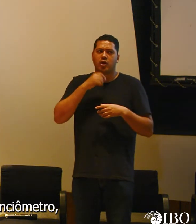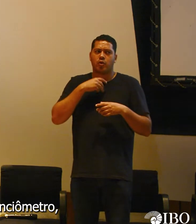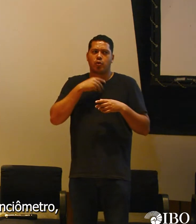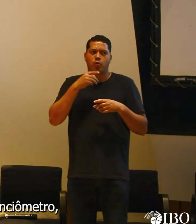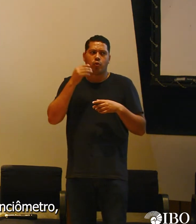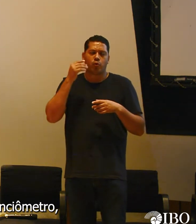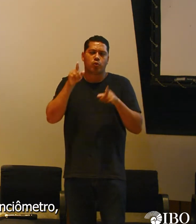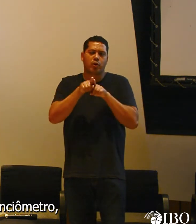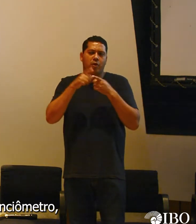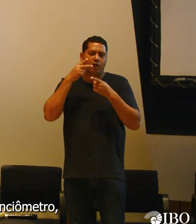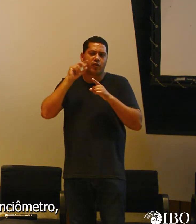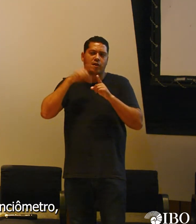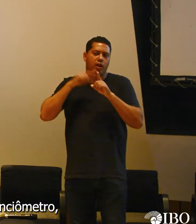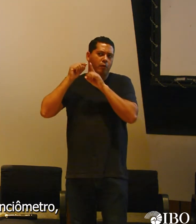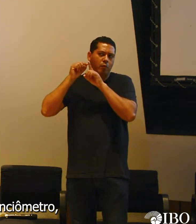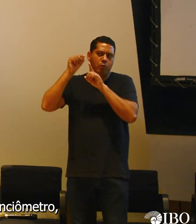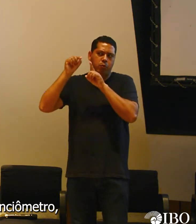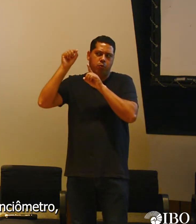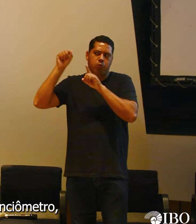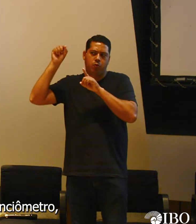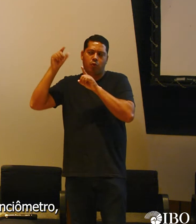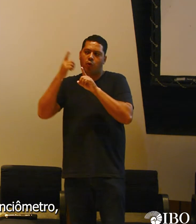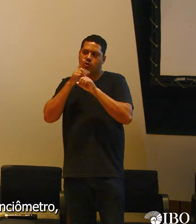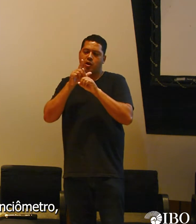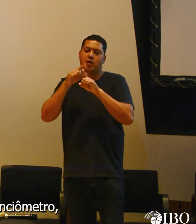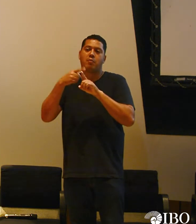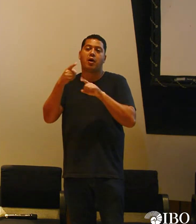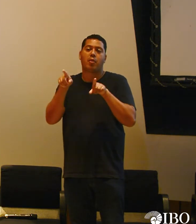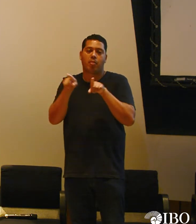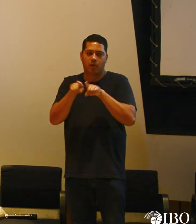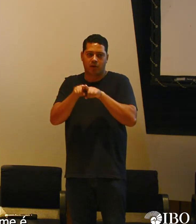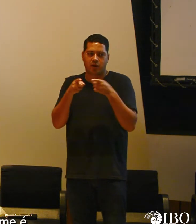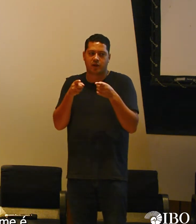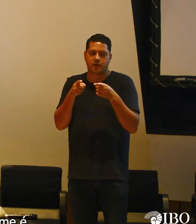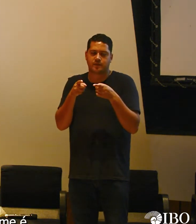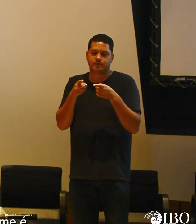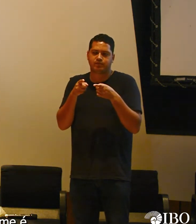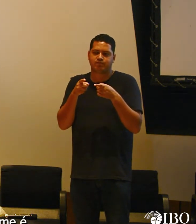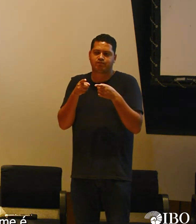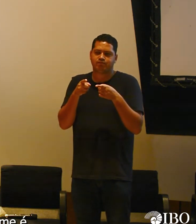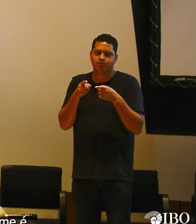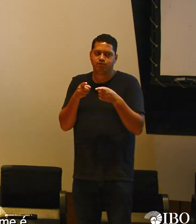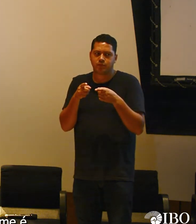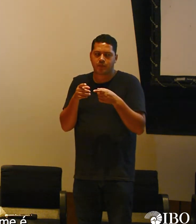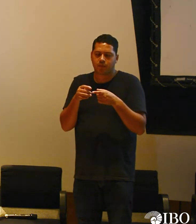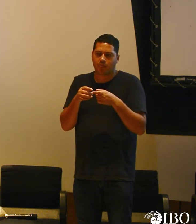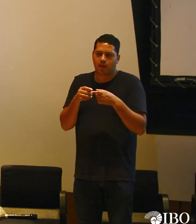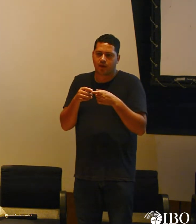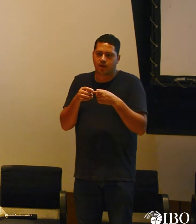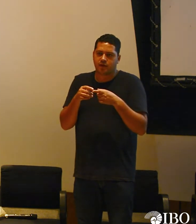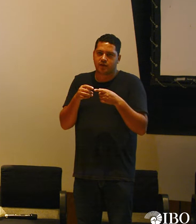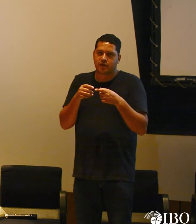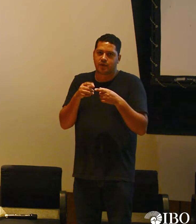talvez ele aumenta, deve ter um potenciômetro, mas sobretudo ele faz, por isso que o nome é